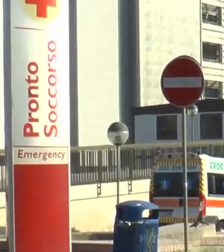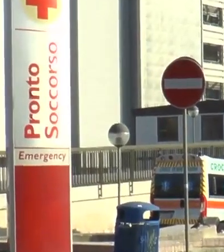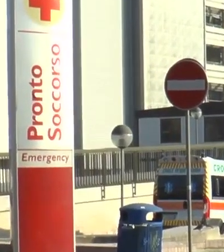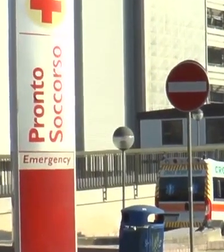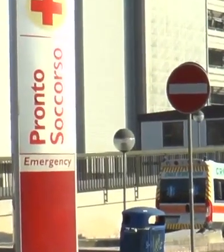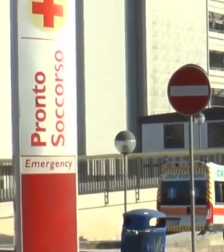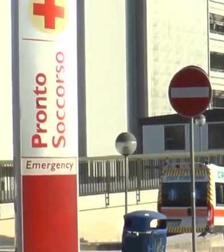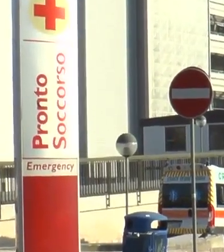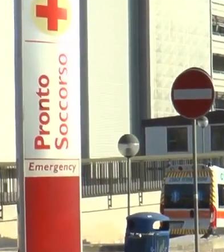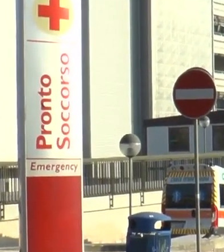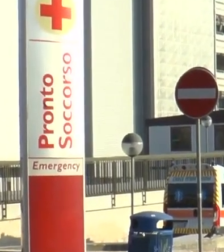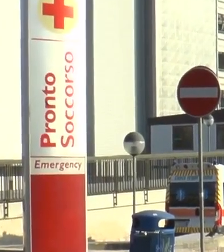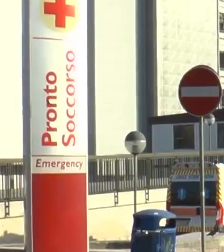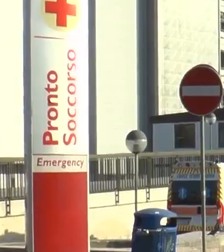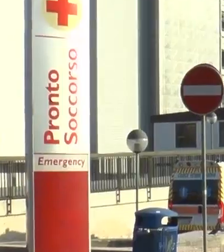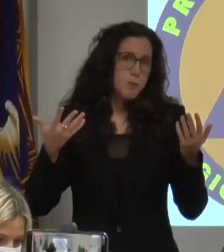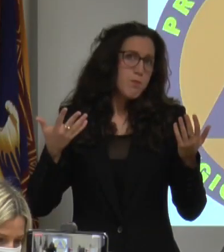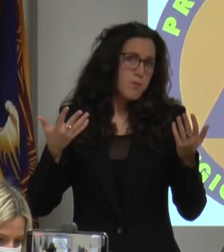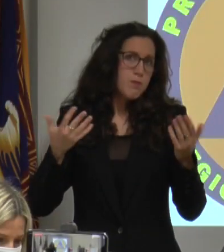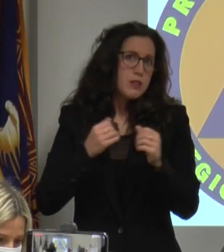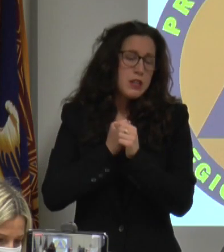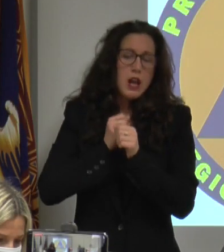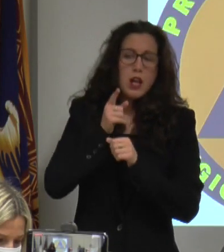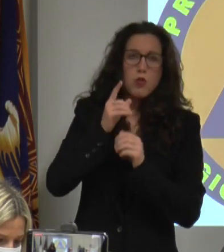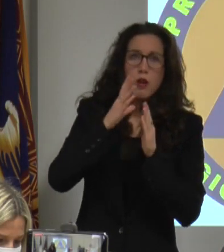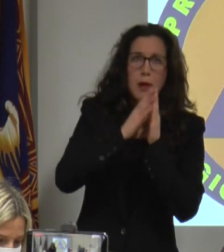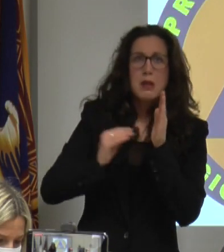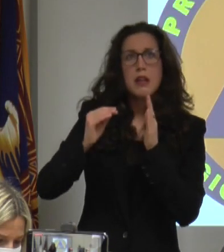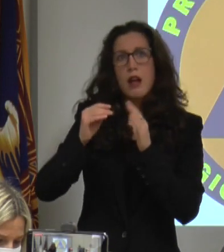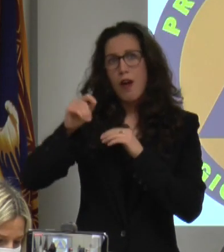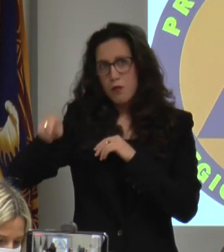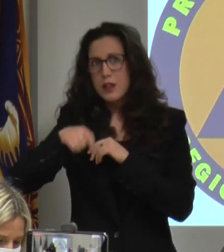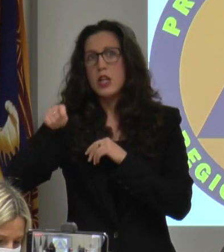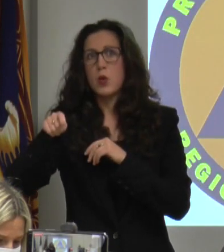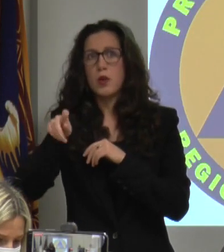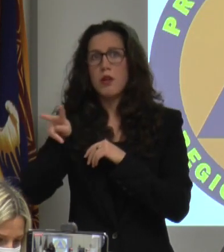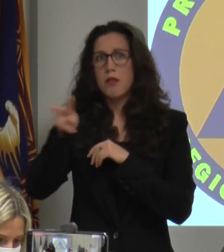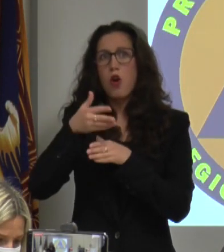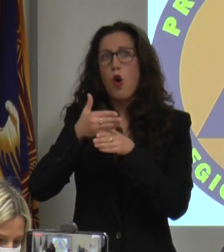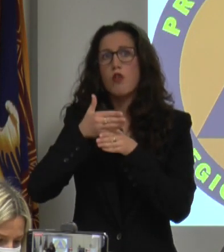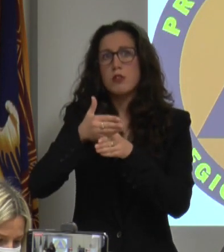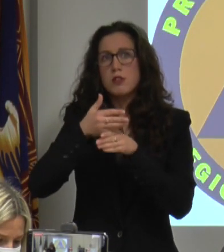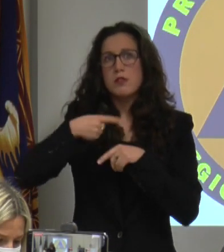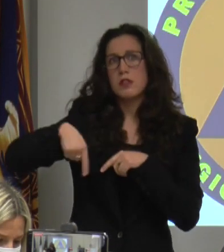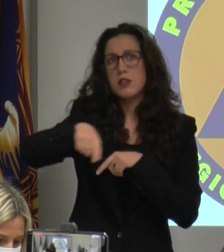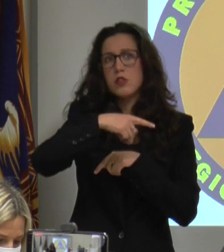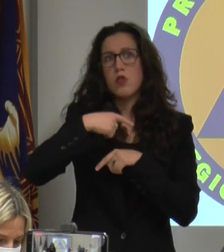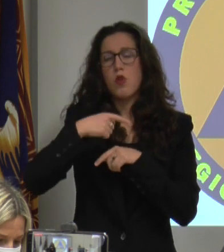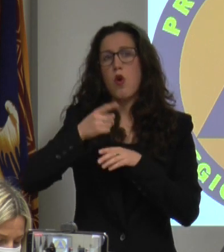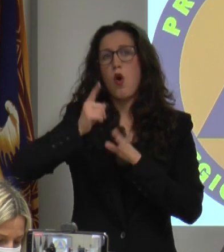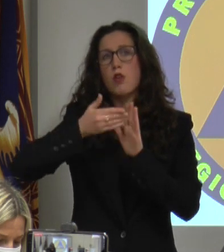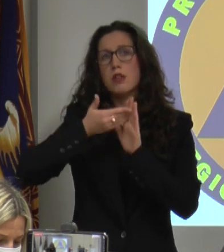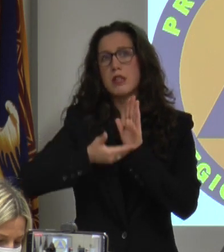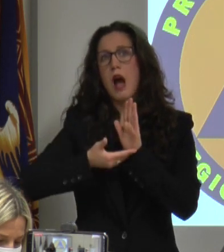riconosciuto al friuli venezia giulia ed emilia romagna comunque che hanno condiviso con noi anche il tema l'ordinanza è tutto che a questo punto